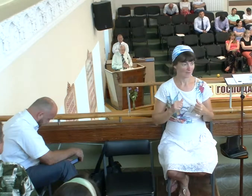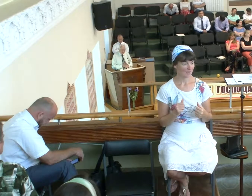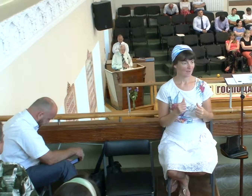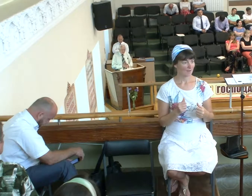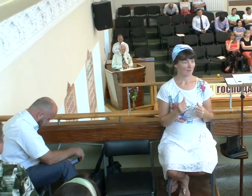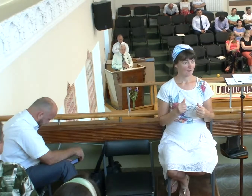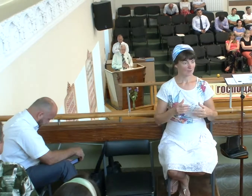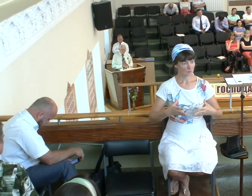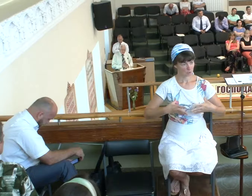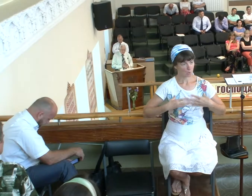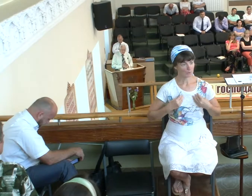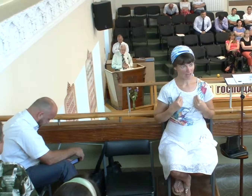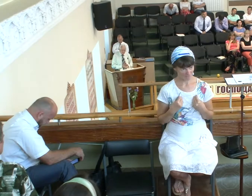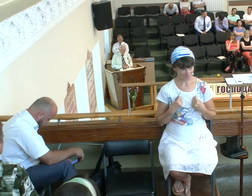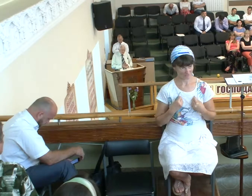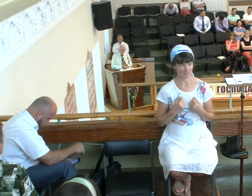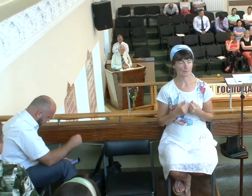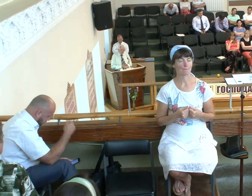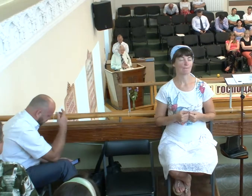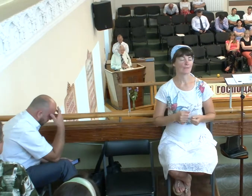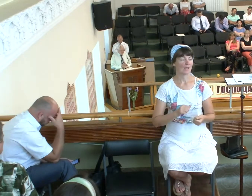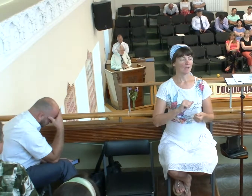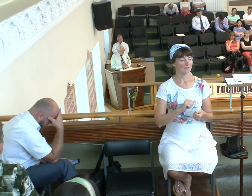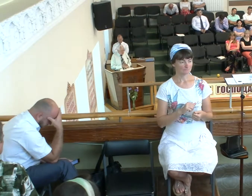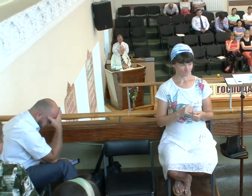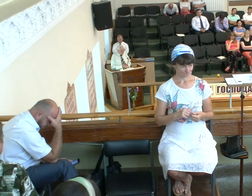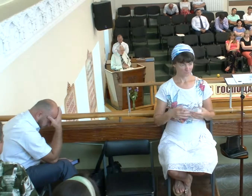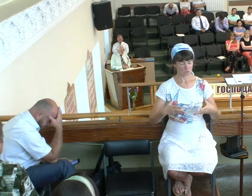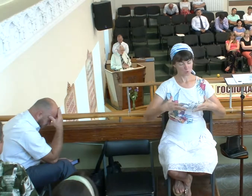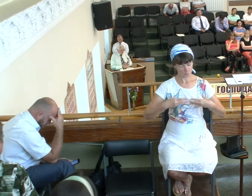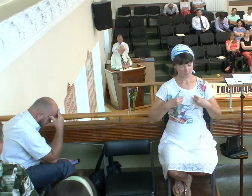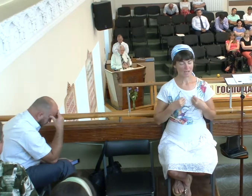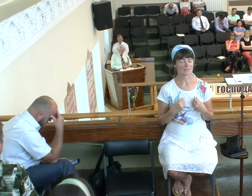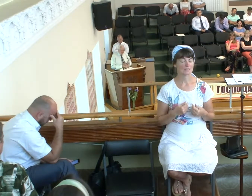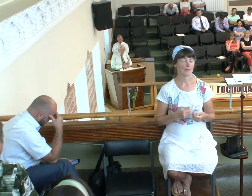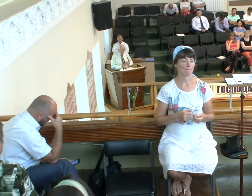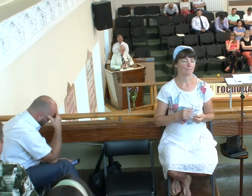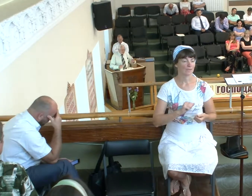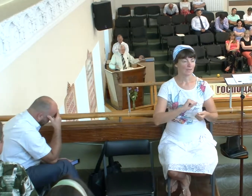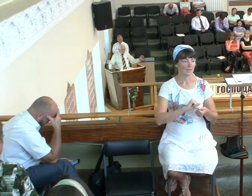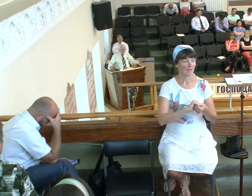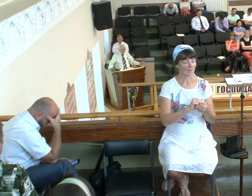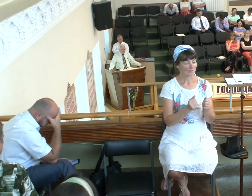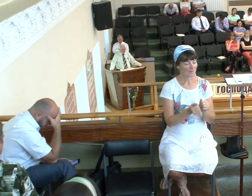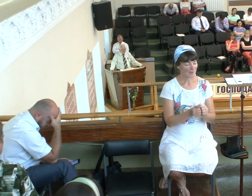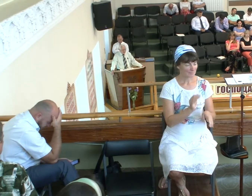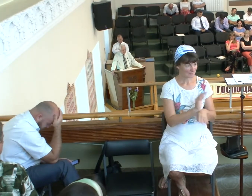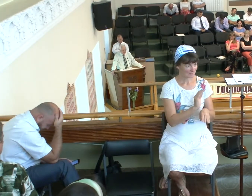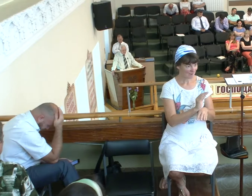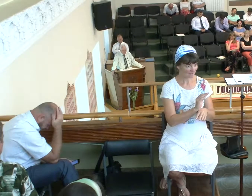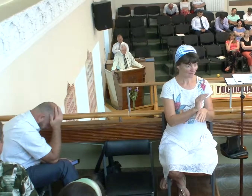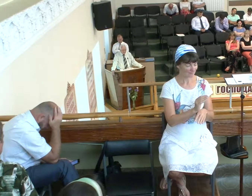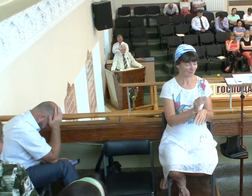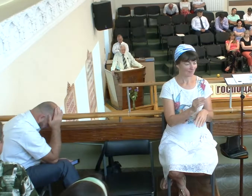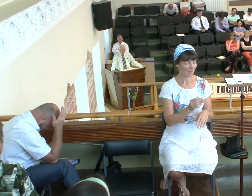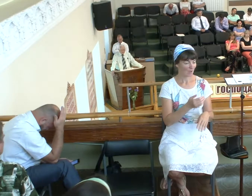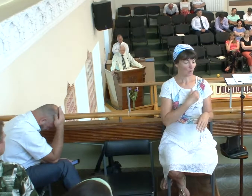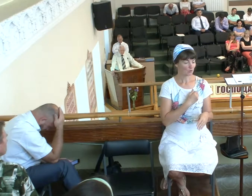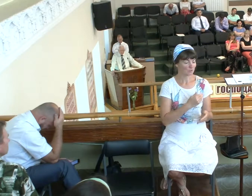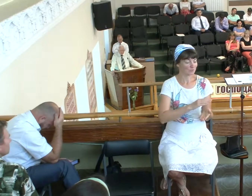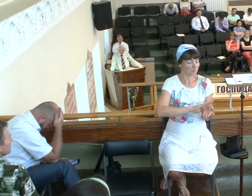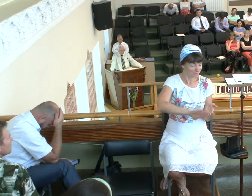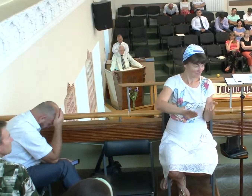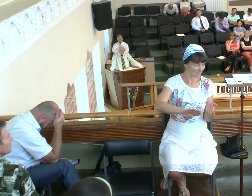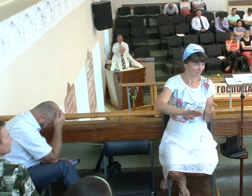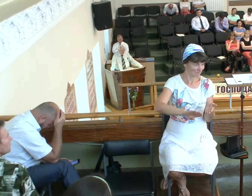спорят, камень, который протекается, камень, который пытается дьявол отвергнуть. Вы знаете, друзья дорогие,